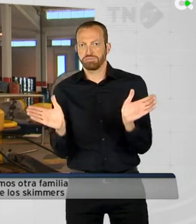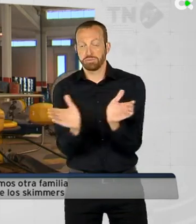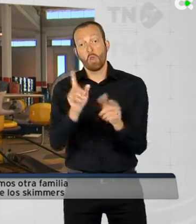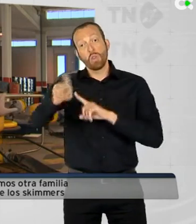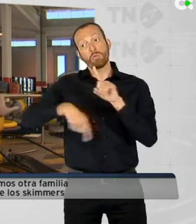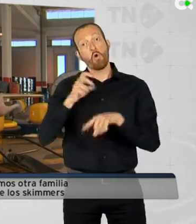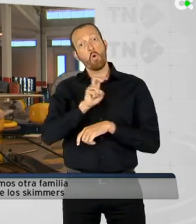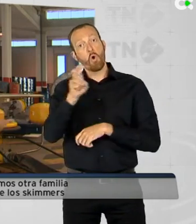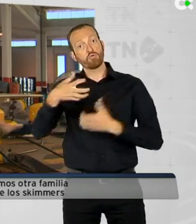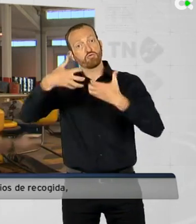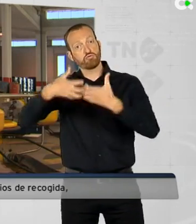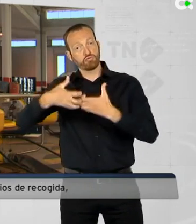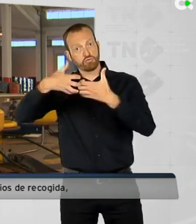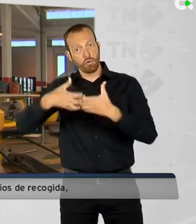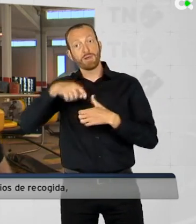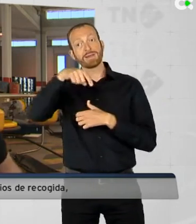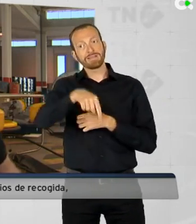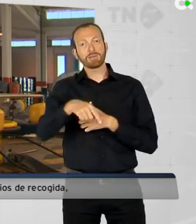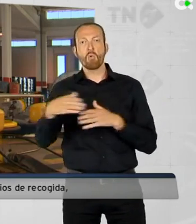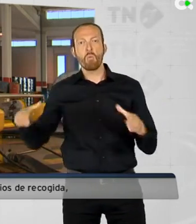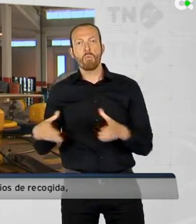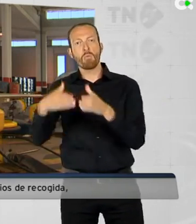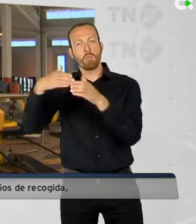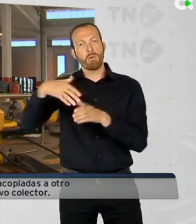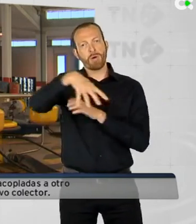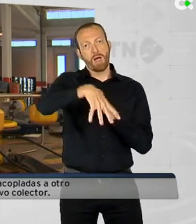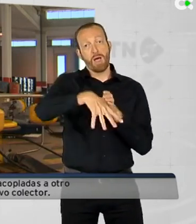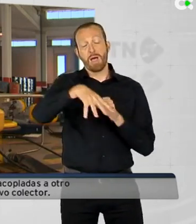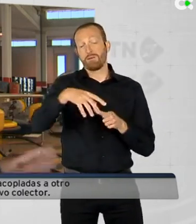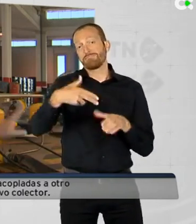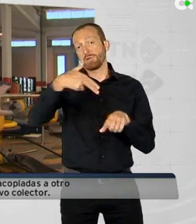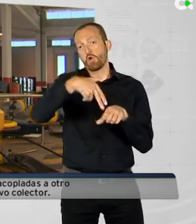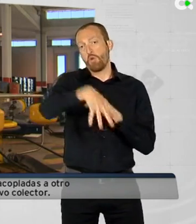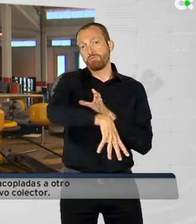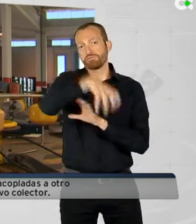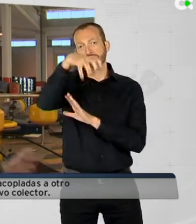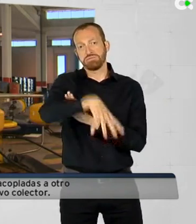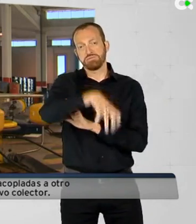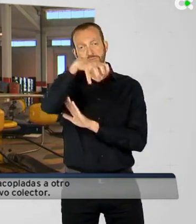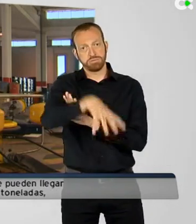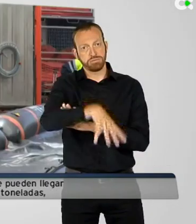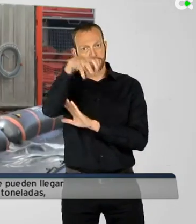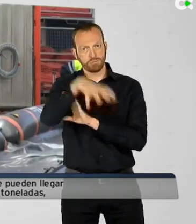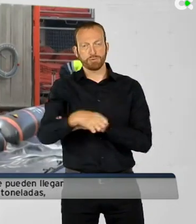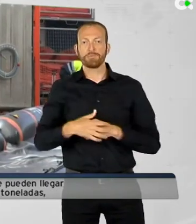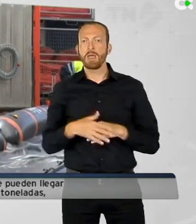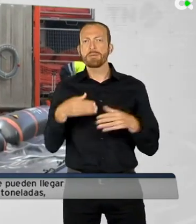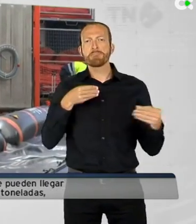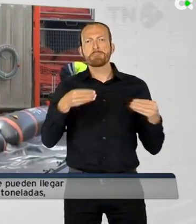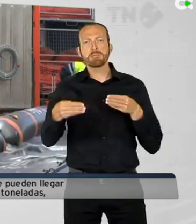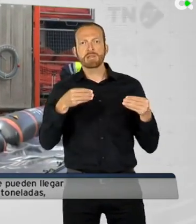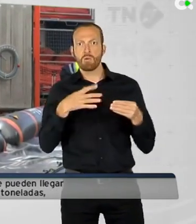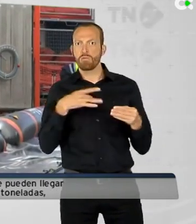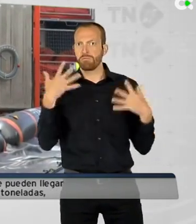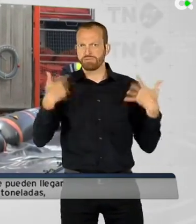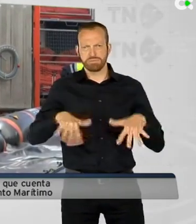otra familia, que son la de los skimmers, que son medios de recogida. Son bombas acopladas a otro dispositivo colector. Material que puede llegar a